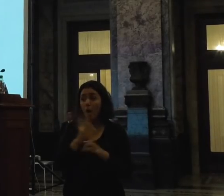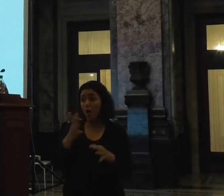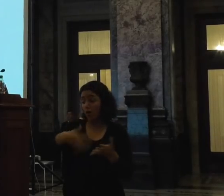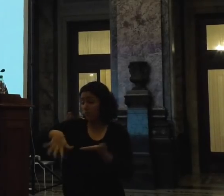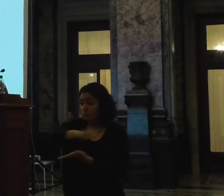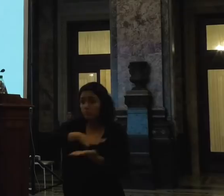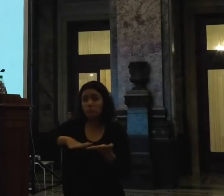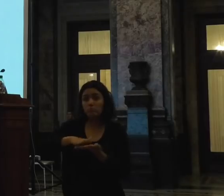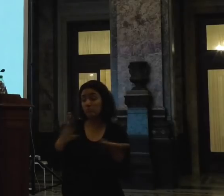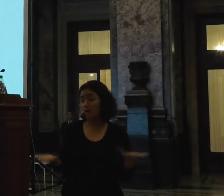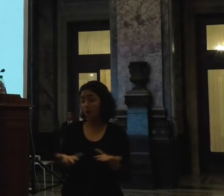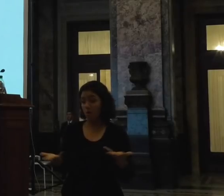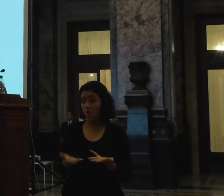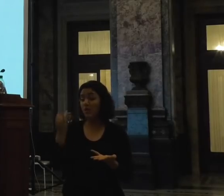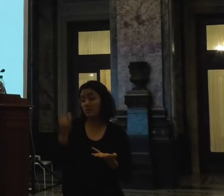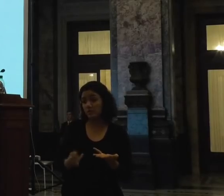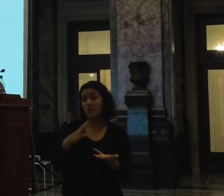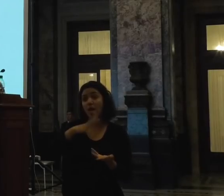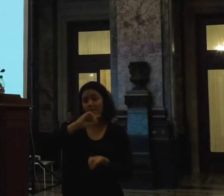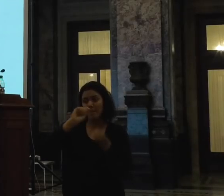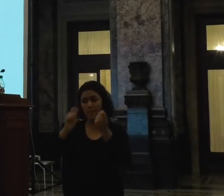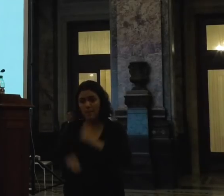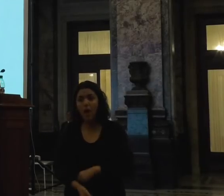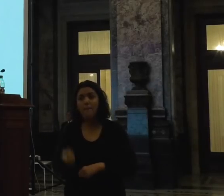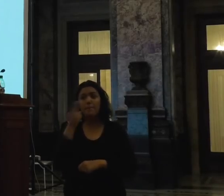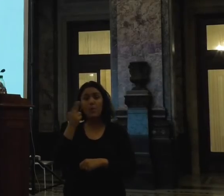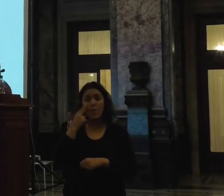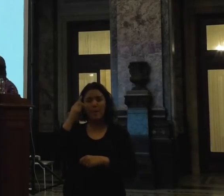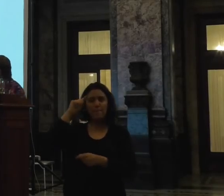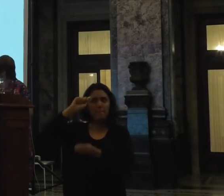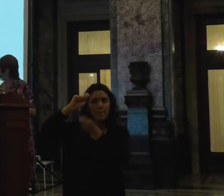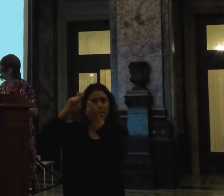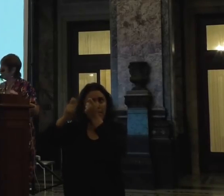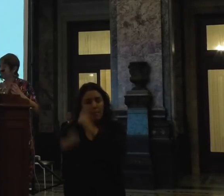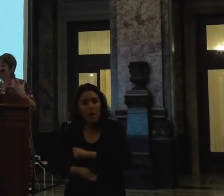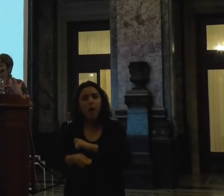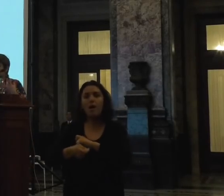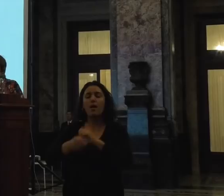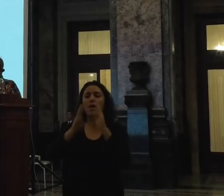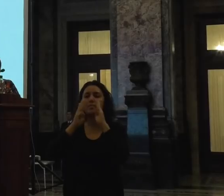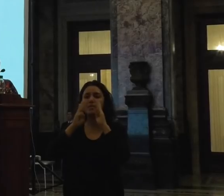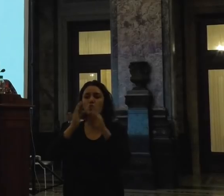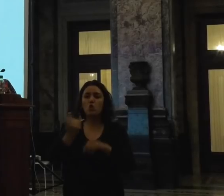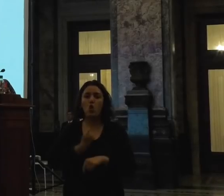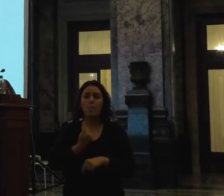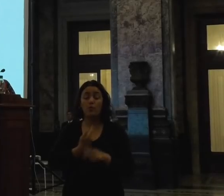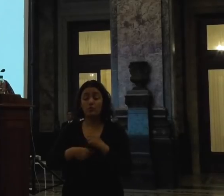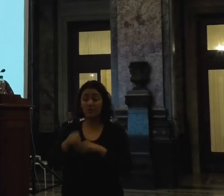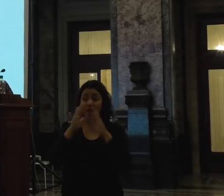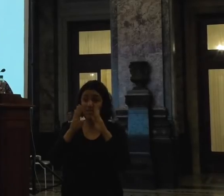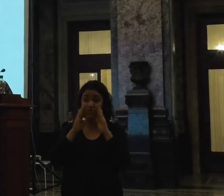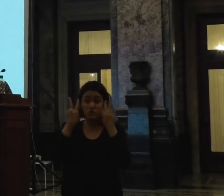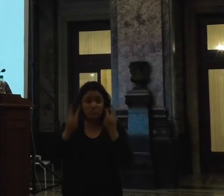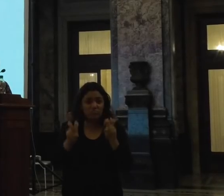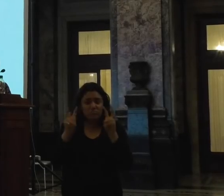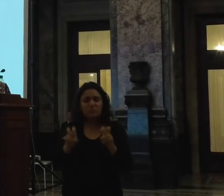que realmente está haciendo que haya estos problemas de trastorno atencional? El problema con la atención es que